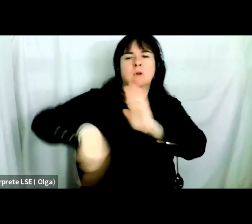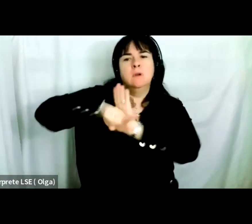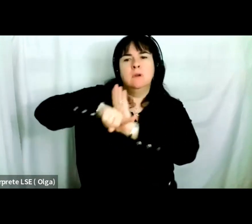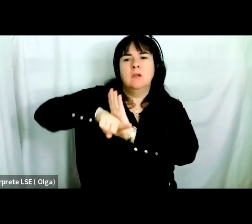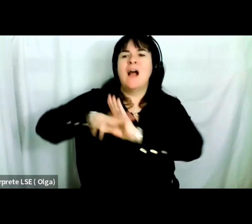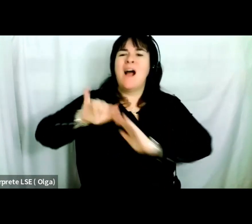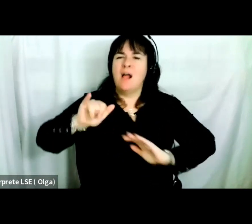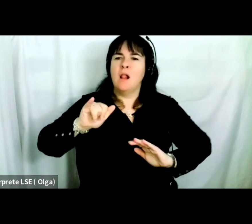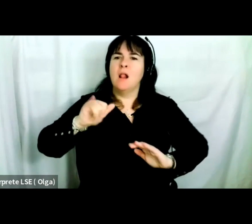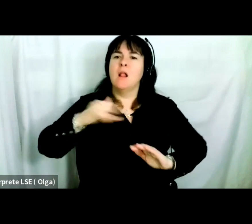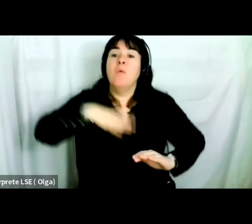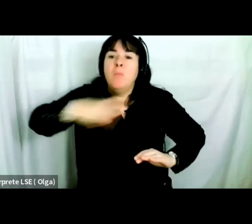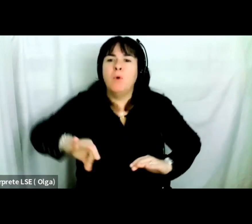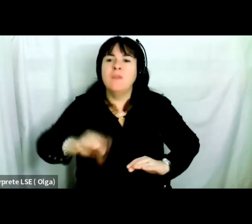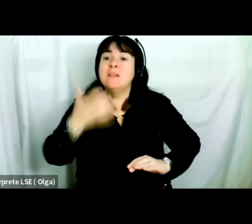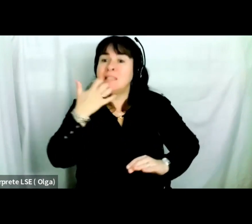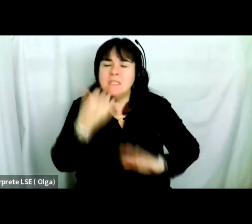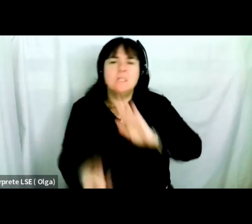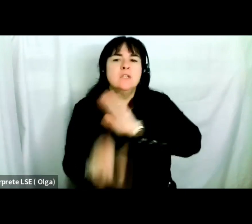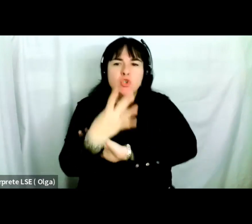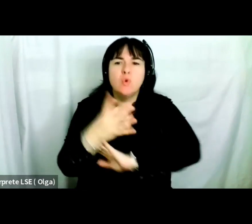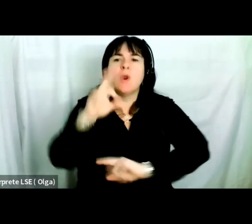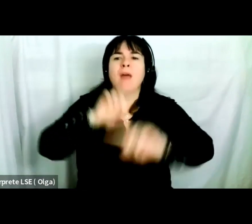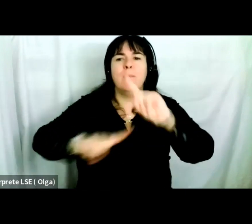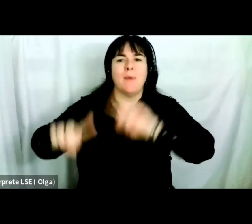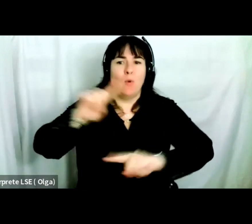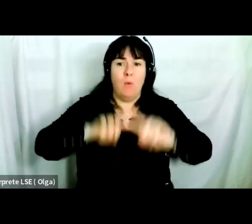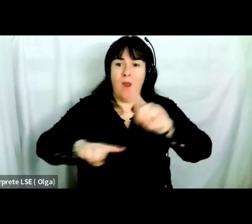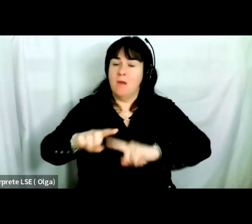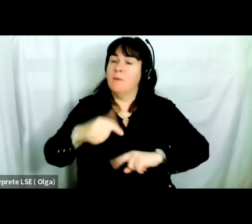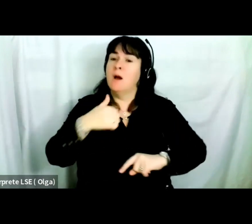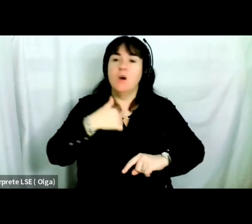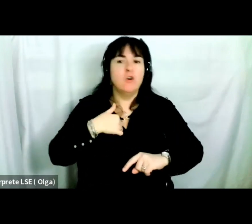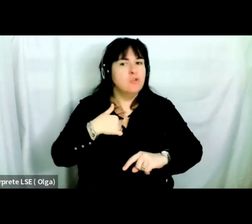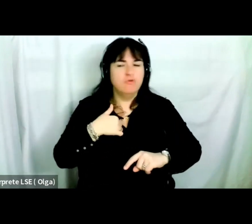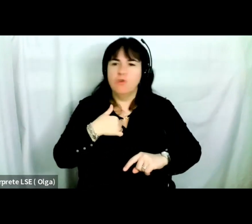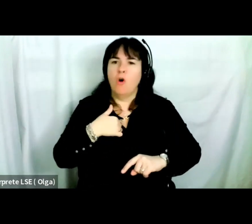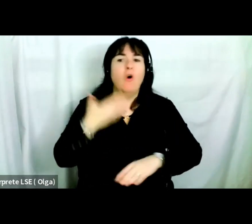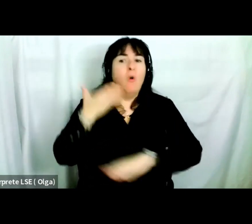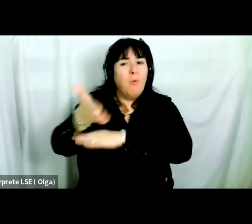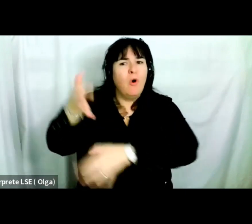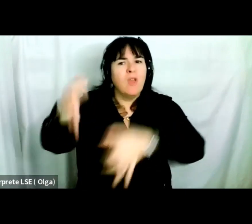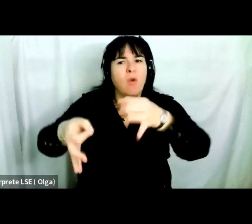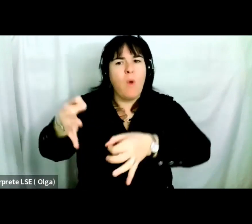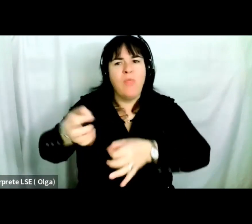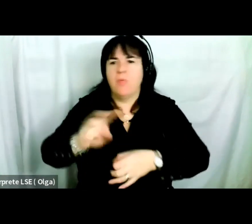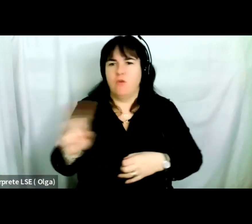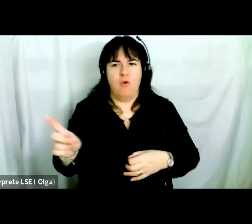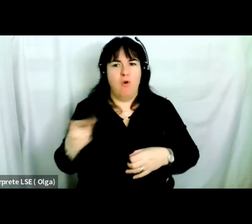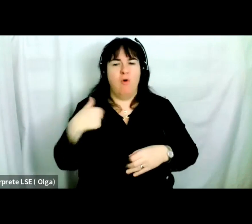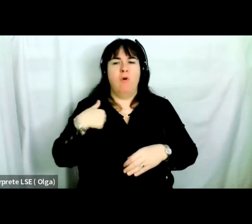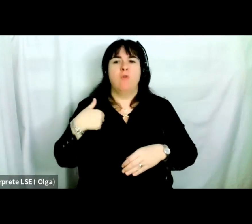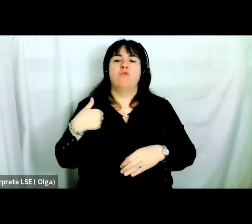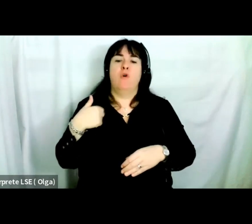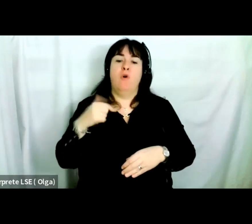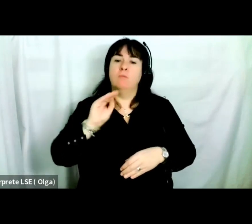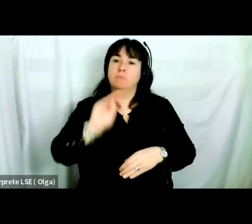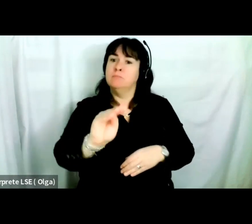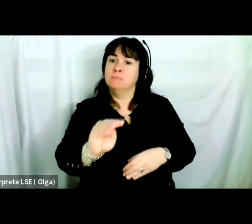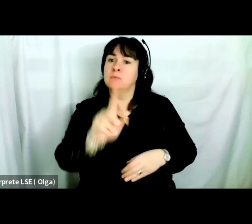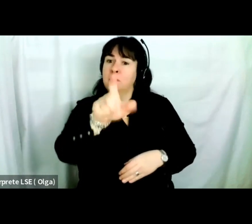posibilidad de que si existe un conflicto lo van a resolver a través de un árbitro, y cuando existe ese